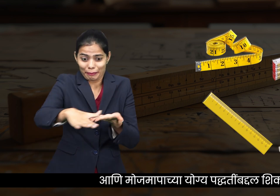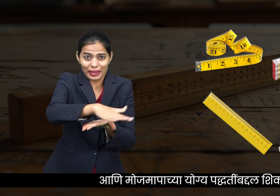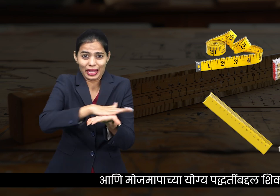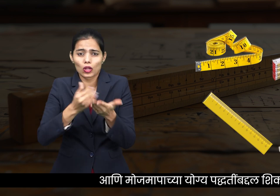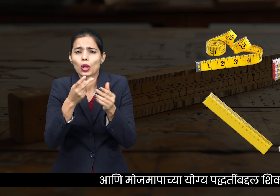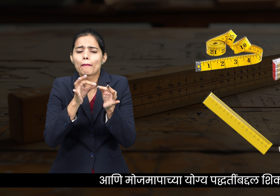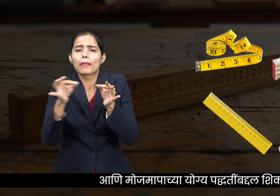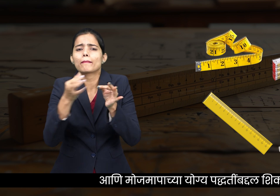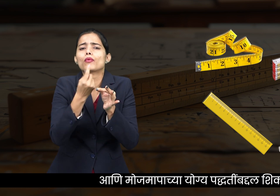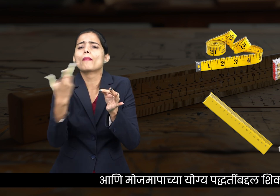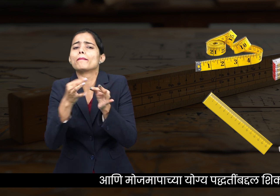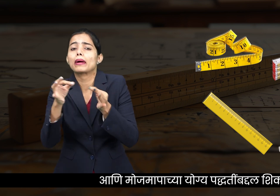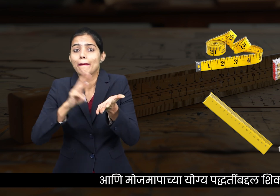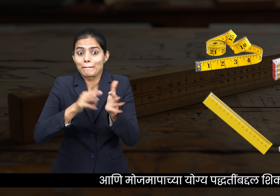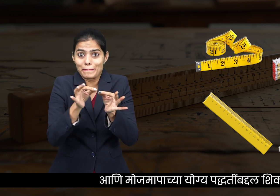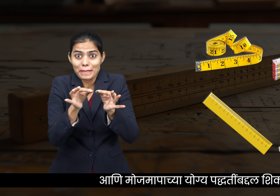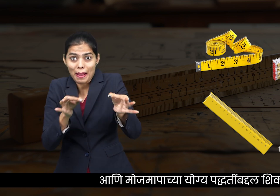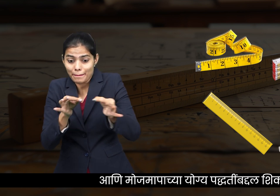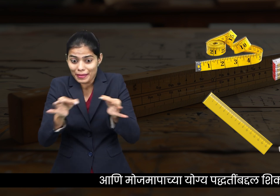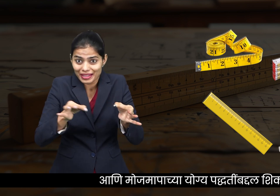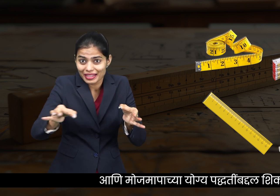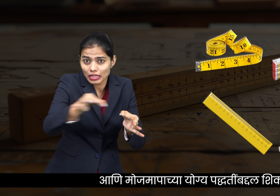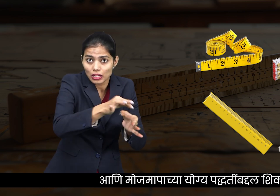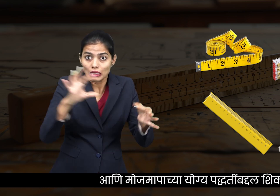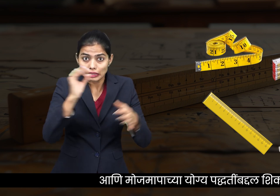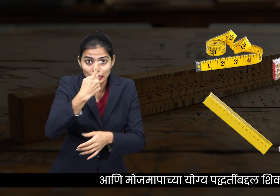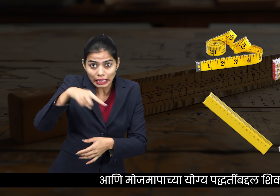आणि मोजमापाच्या योग्य पद्धतींबद्दल शिकलो।